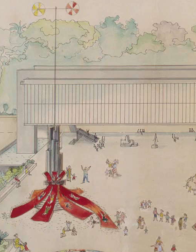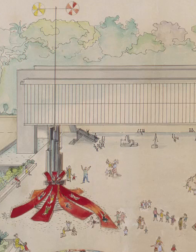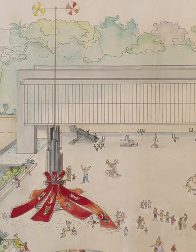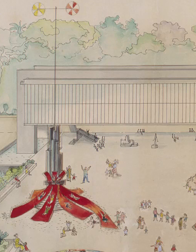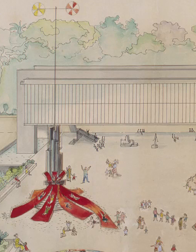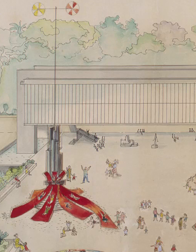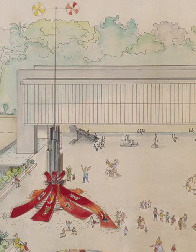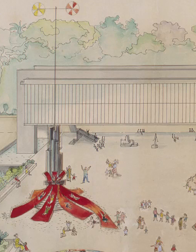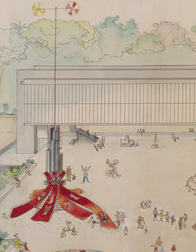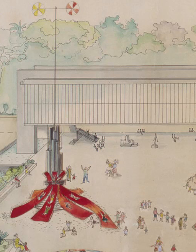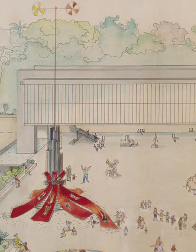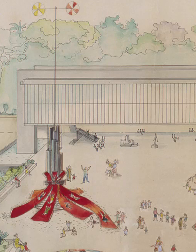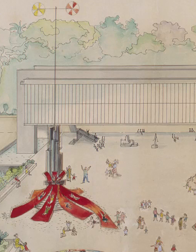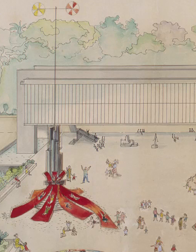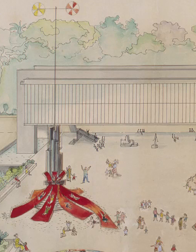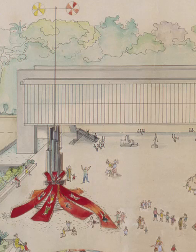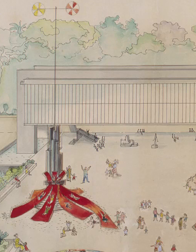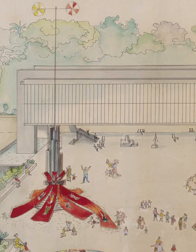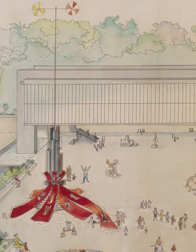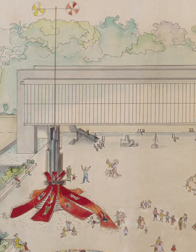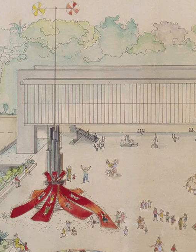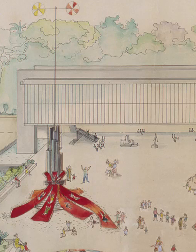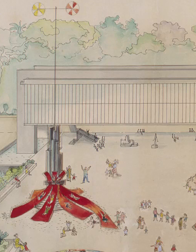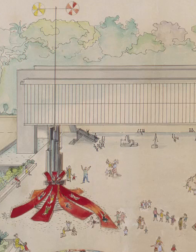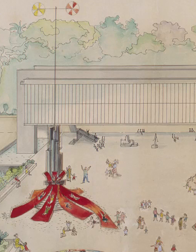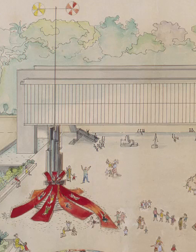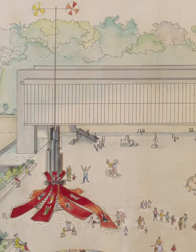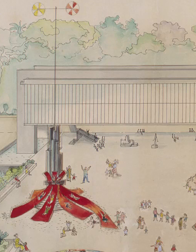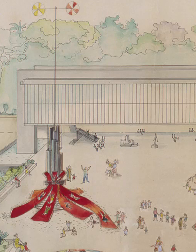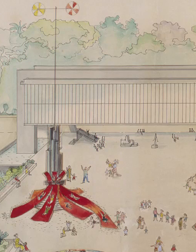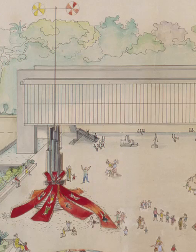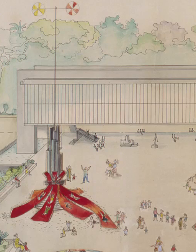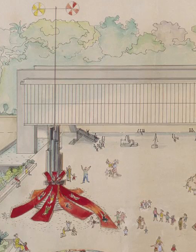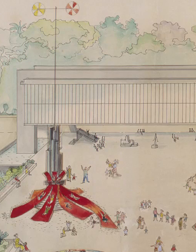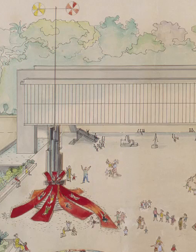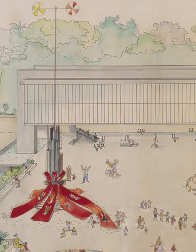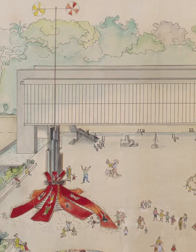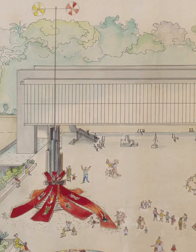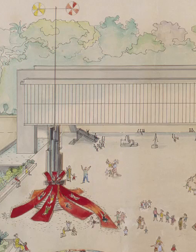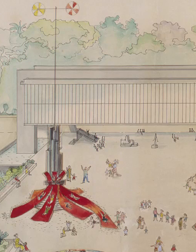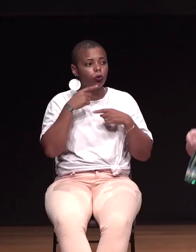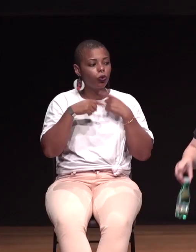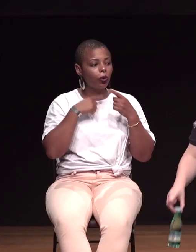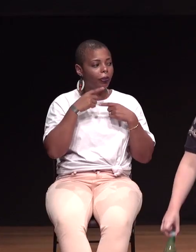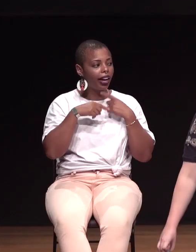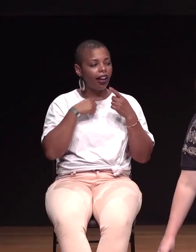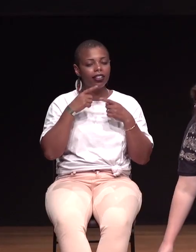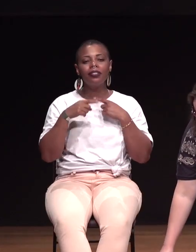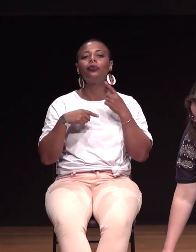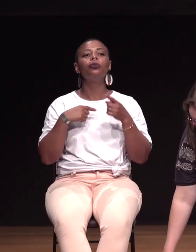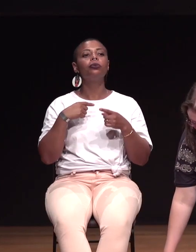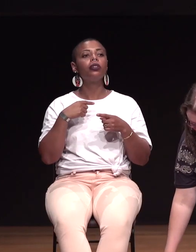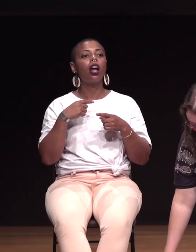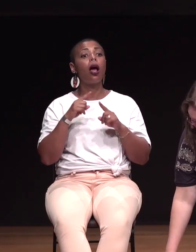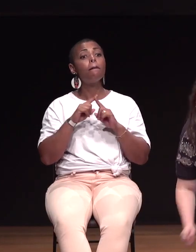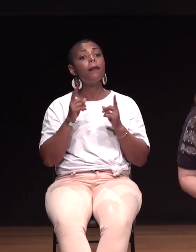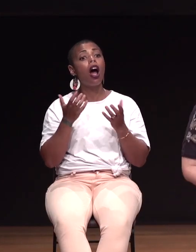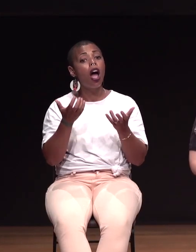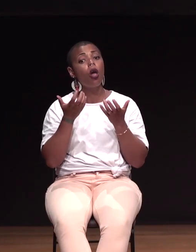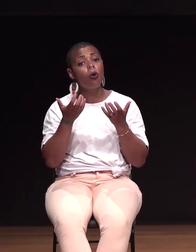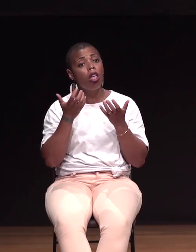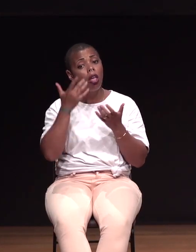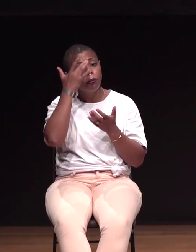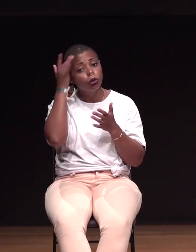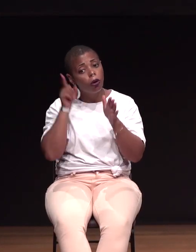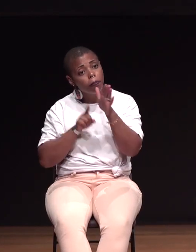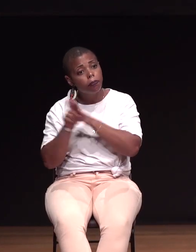um outro ritmo de trabalho, isso é uma especulação que eu estou fazendo. Mas eu queria que alguém